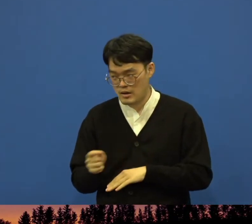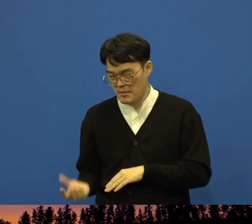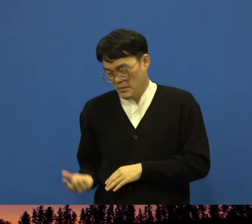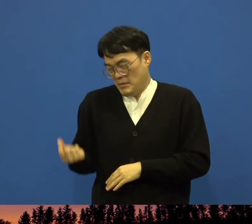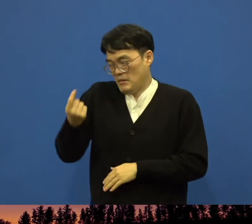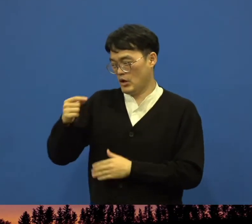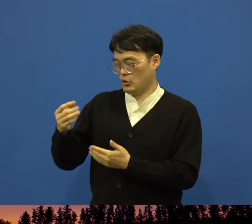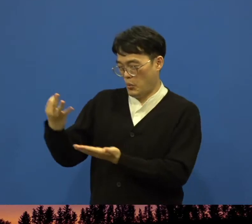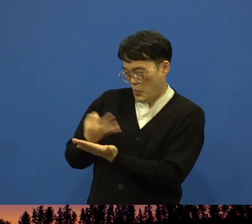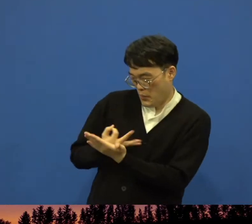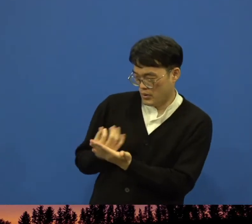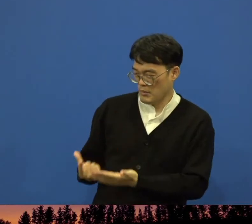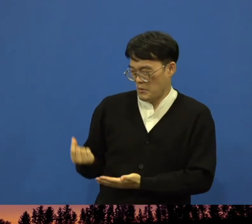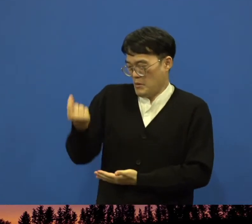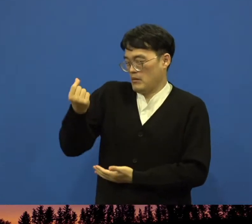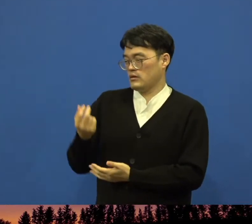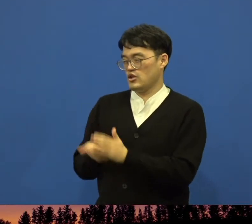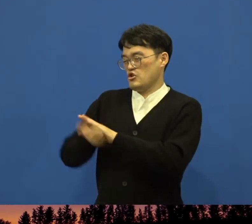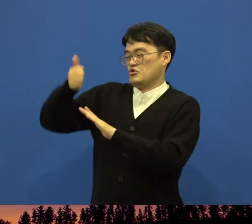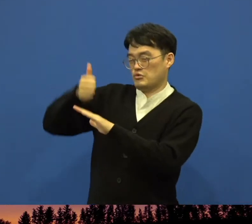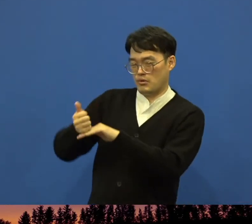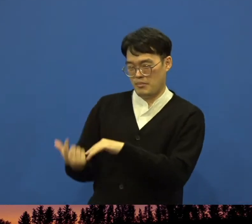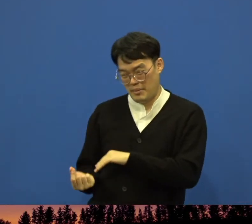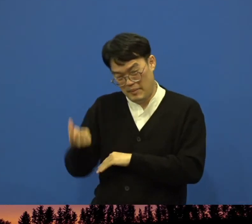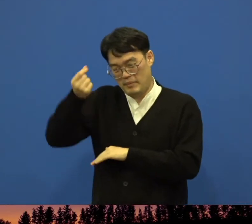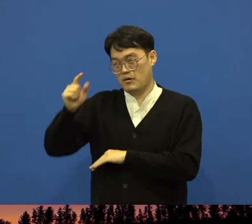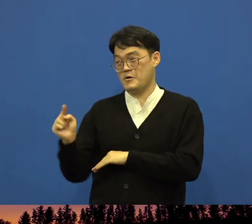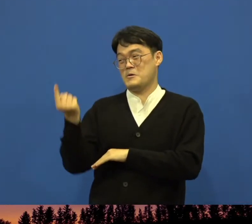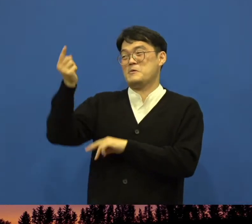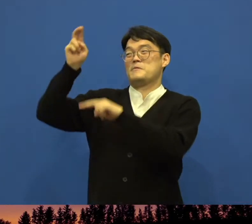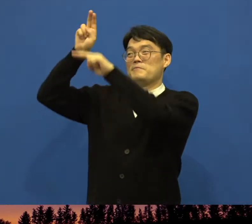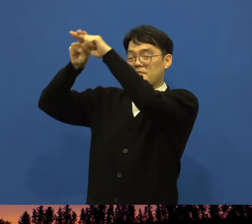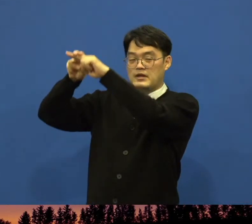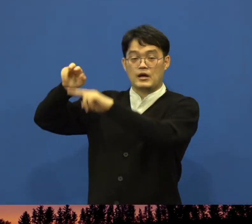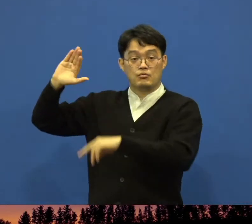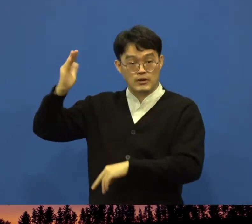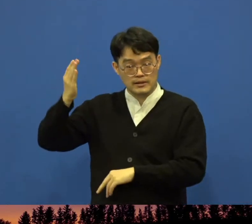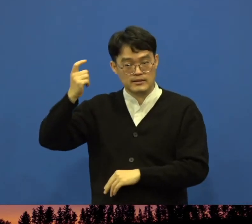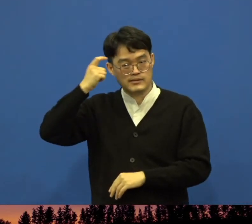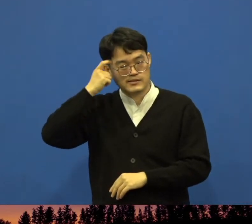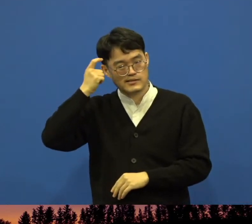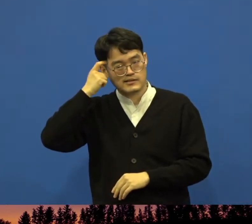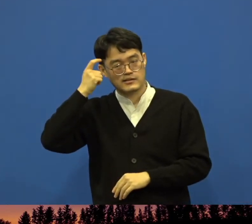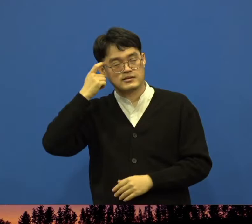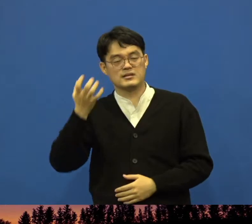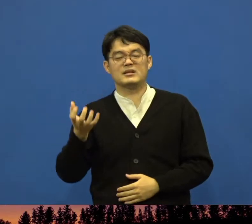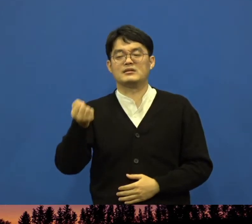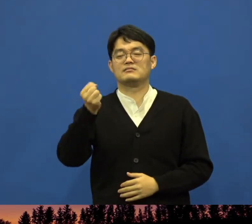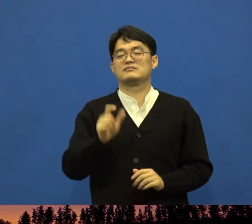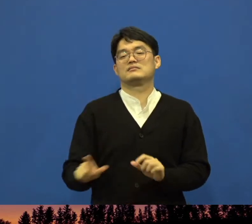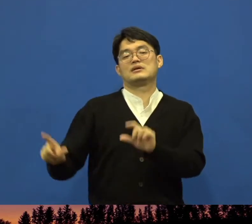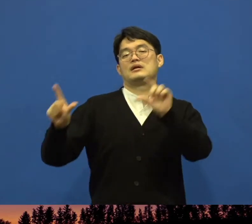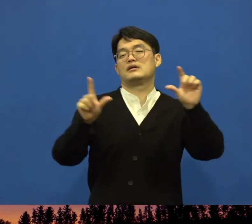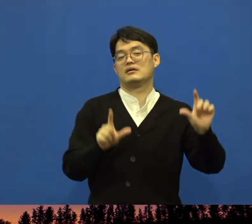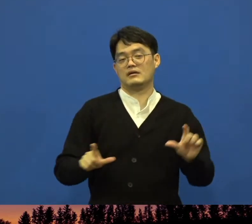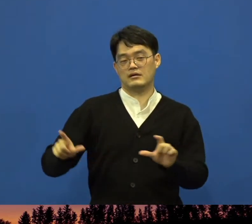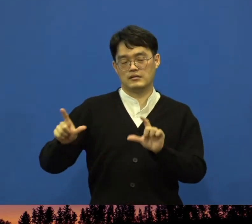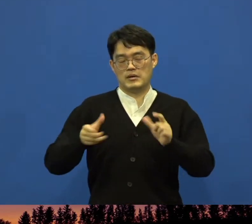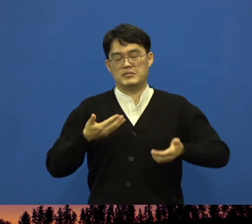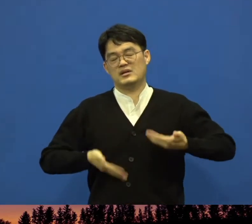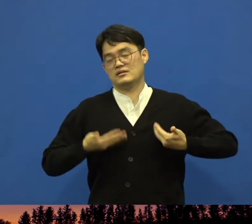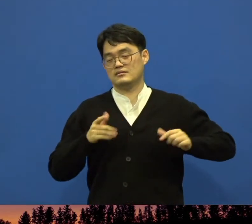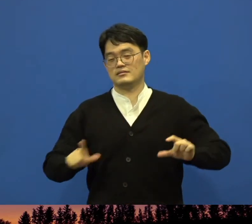되겠고, 빨리 자리를 채워야 되겠고, 빨리 뭐를 이제 이루어야 되겠다. 이제 여기에 이제 쫓기게